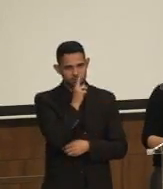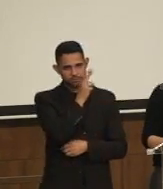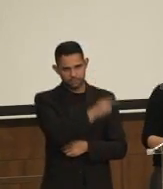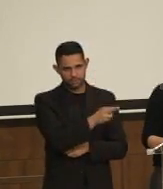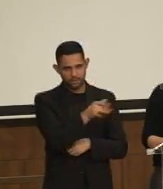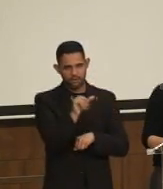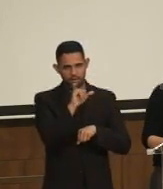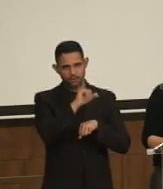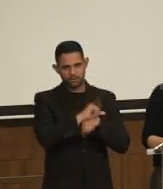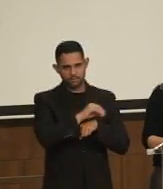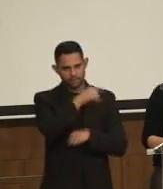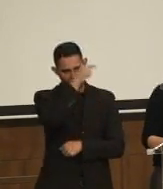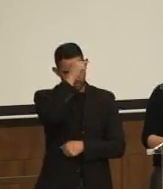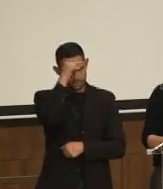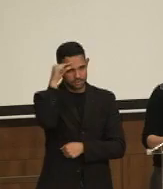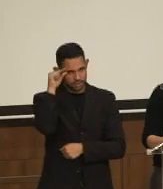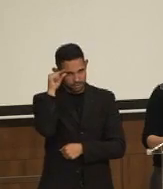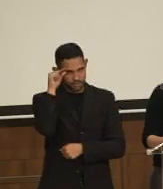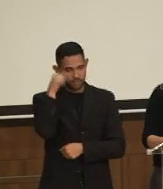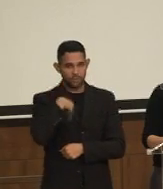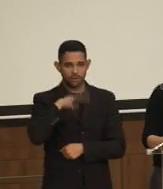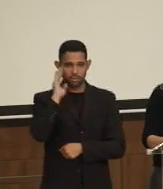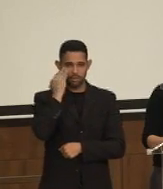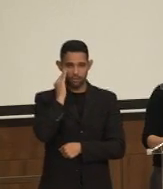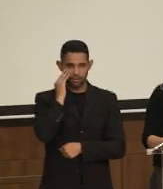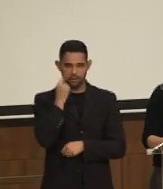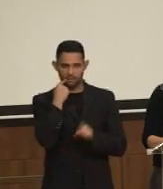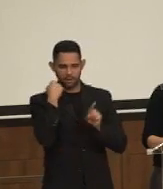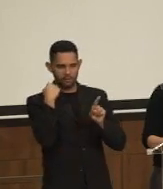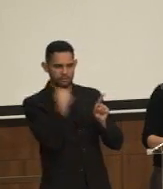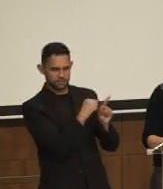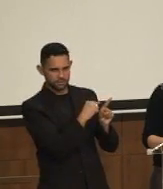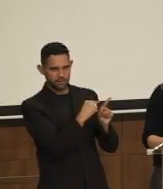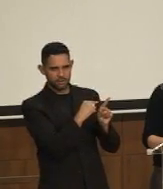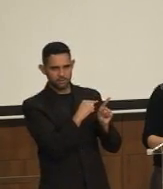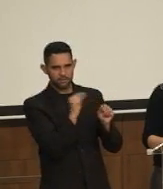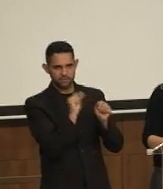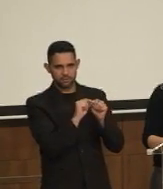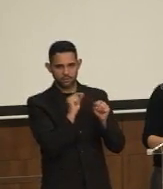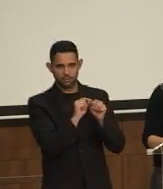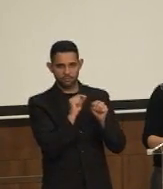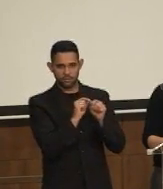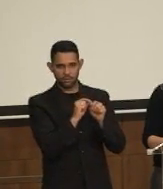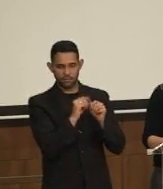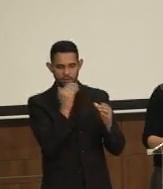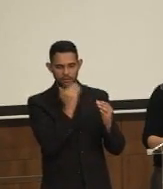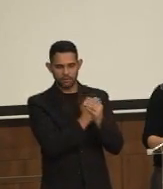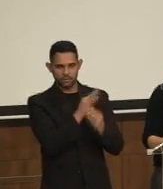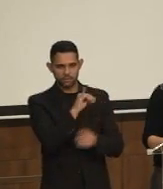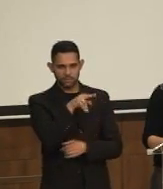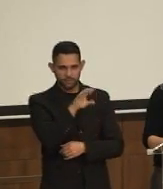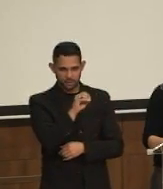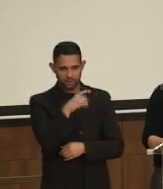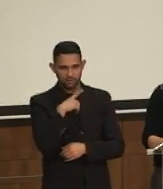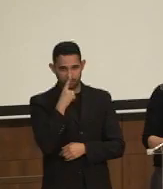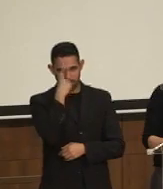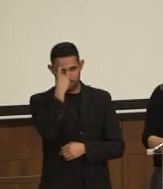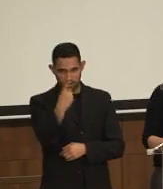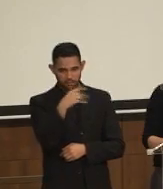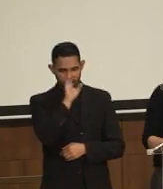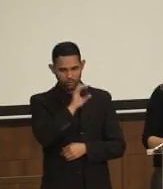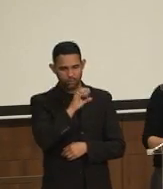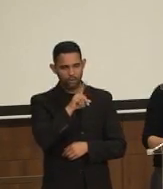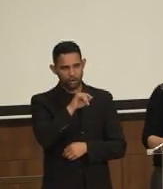ao candidato Conciani por entender que ele foi acusado de cometer uma conduta tipificada como crime no nosso